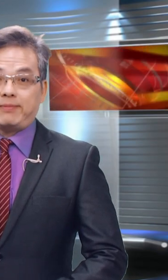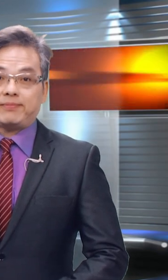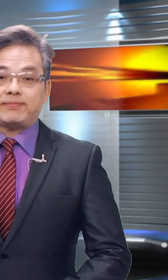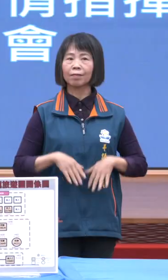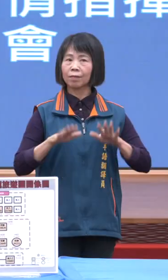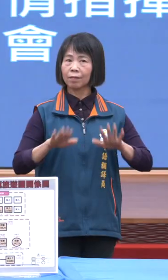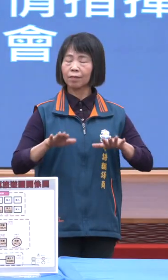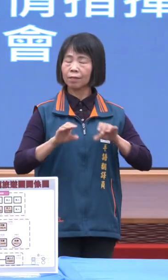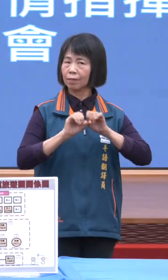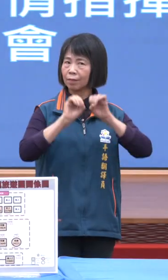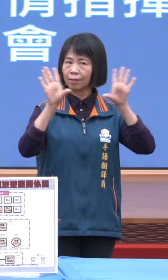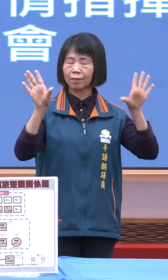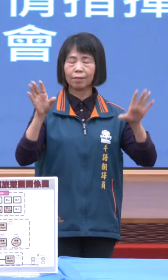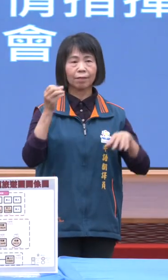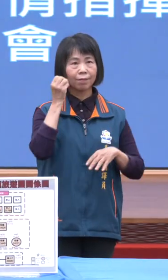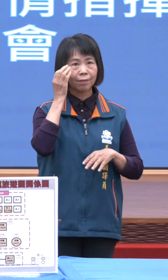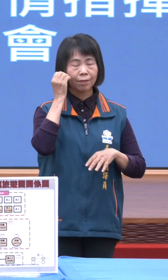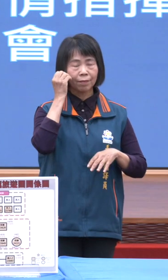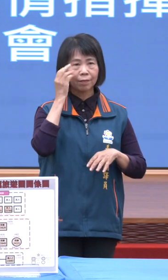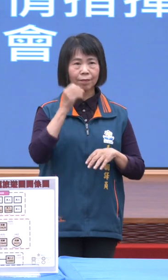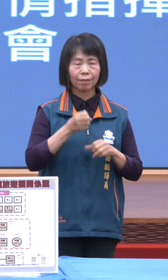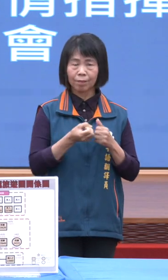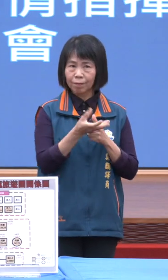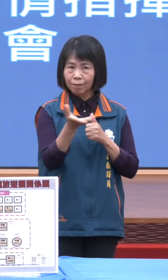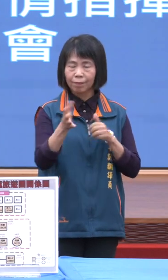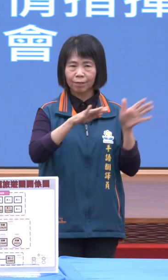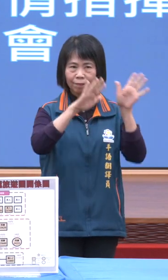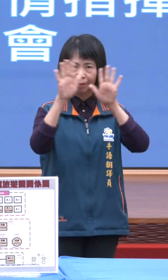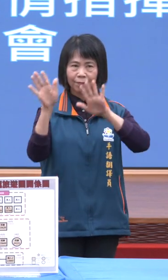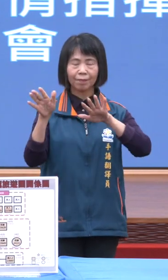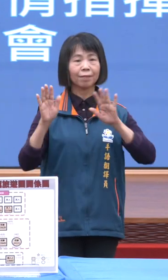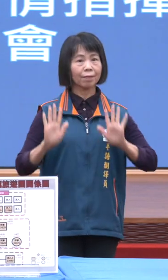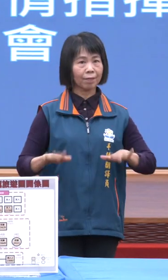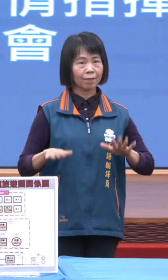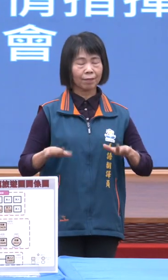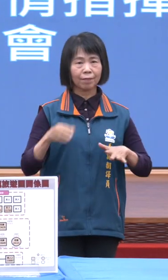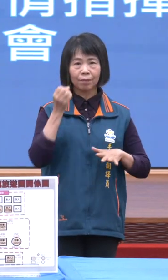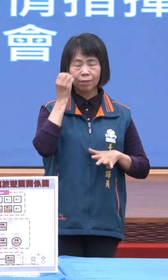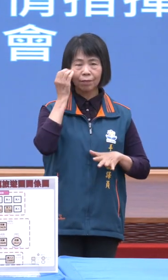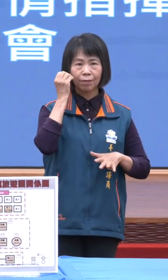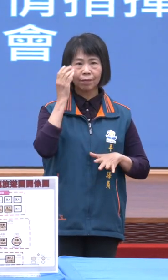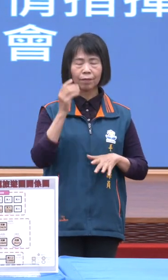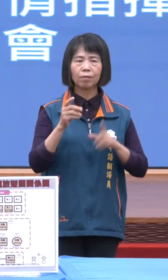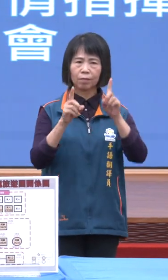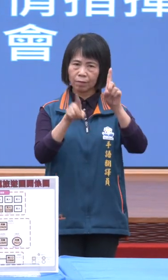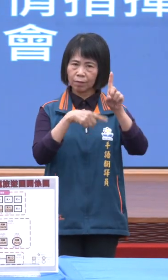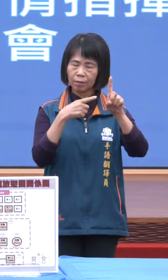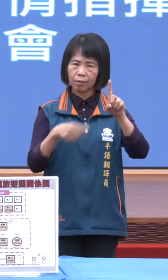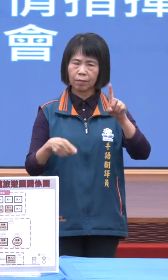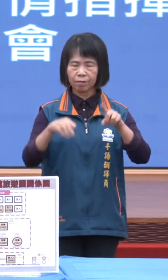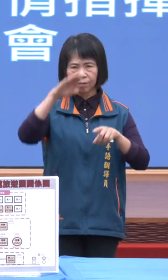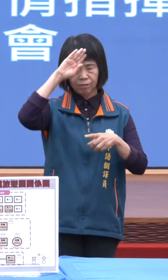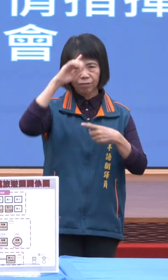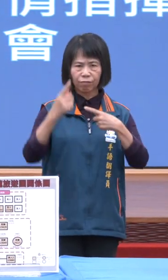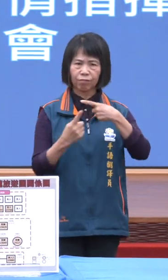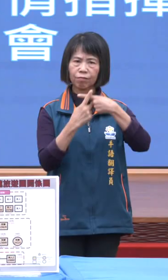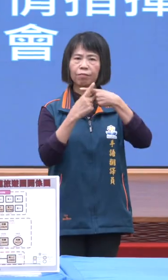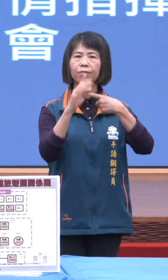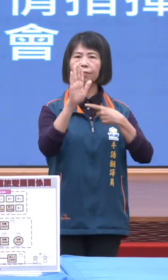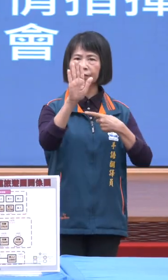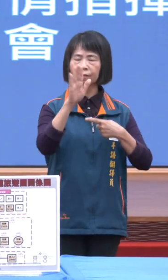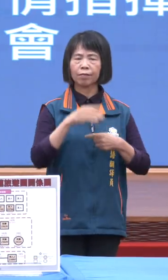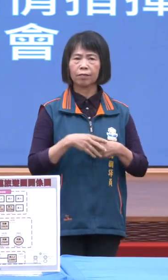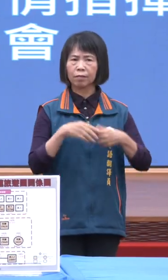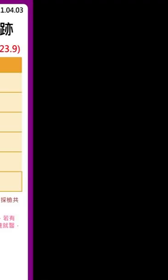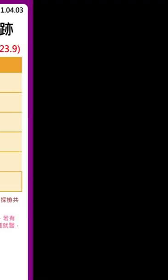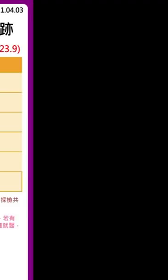关。 花莲的疫情，那今天花莲有一位确诊个案，那他